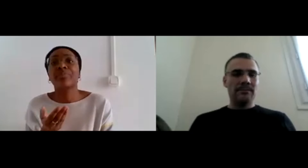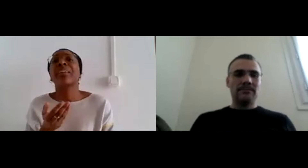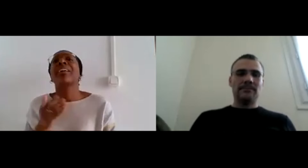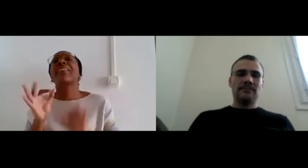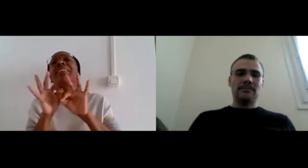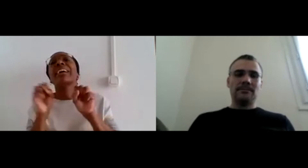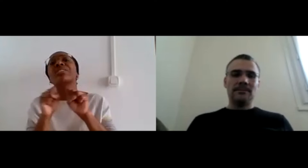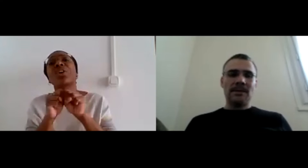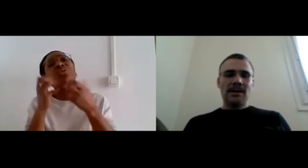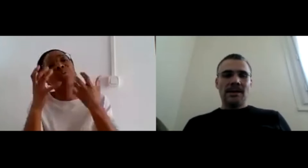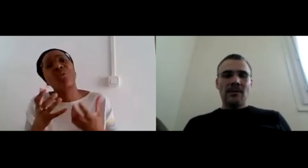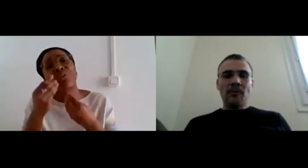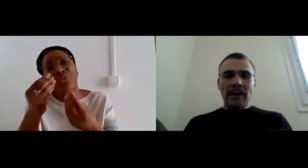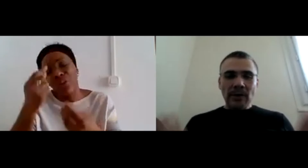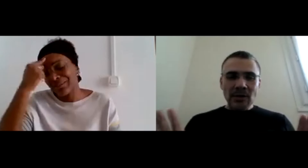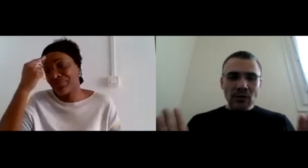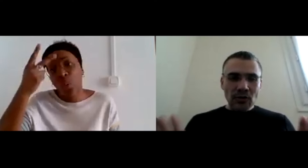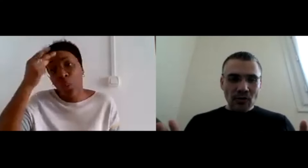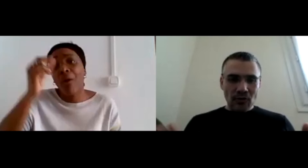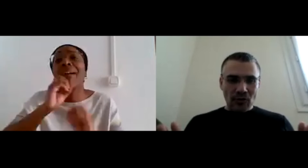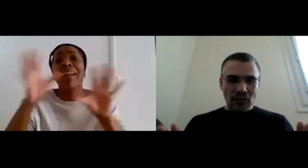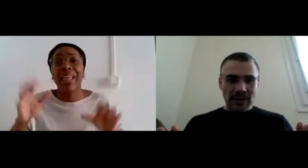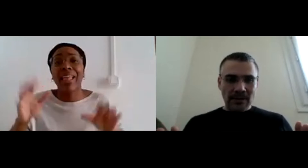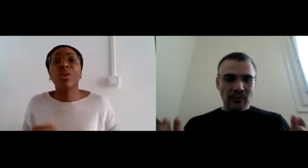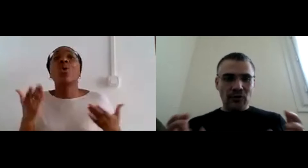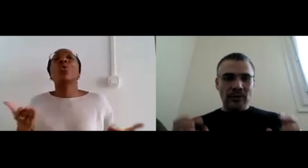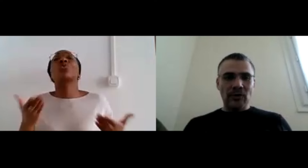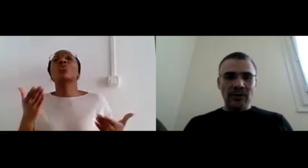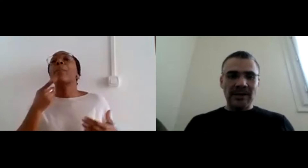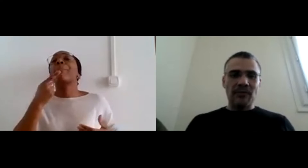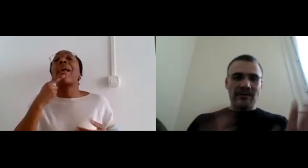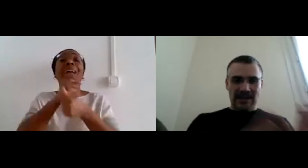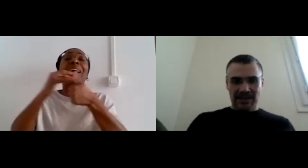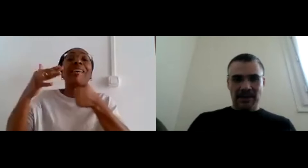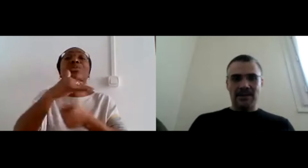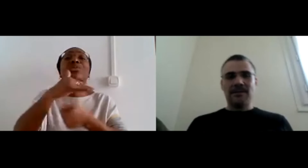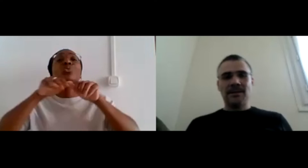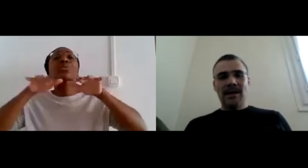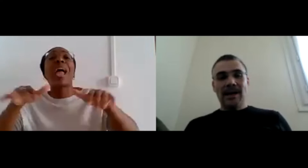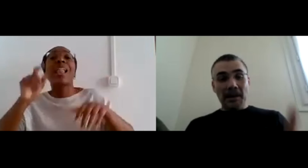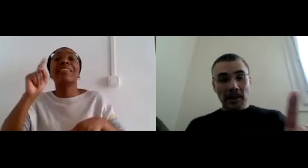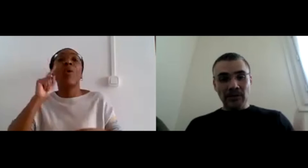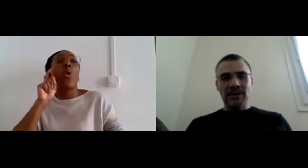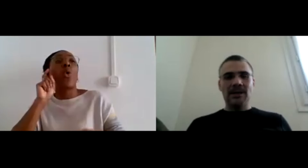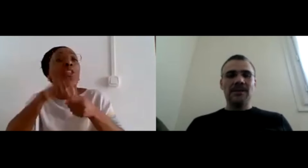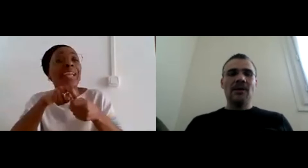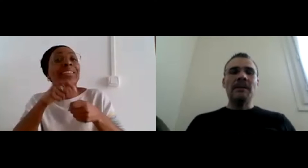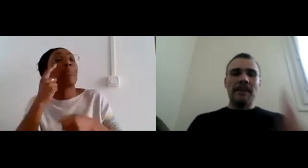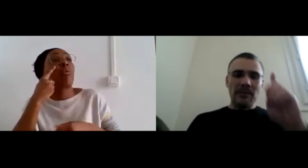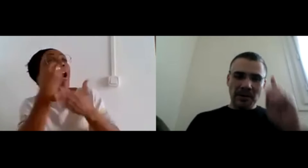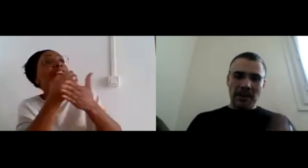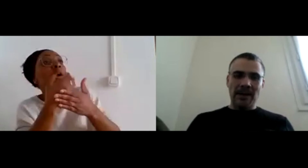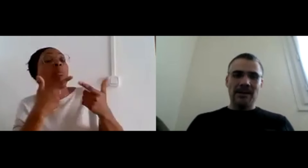paroles. On parle de réseaux sociaux aujourd'hui où tu dois te connecter pour savoir ce qui se passe. Là, Paul te dit, on